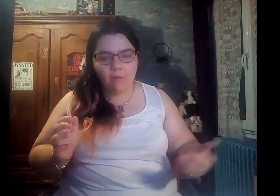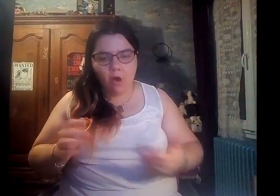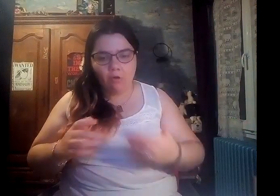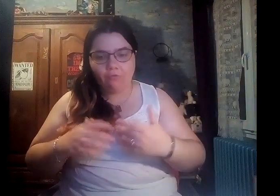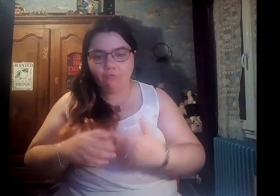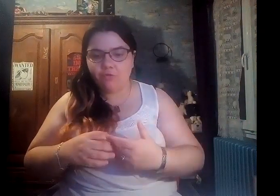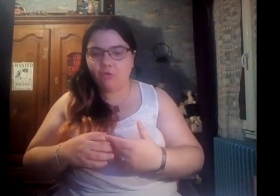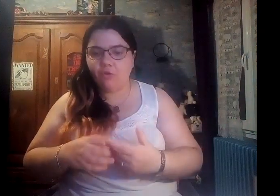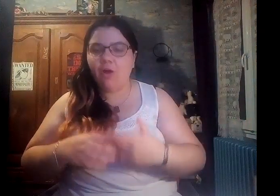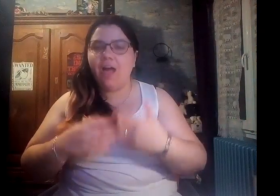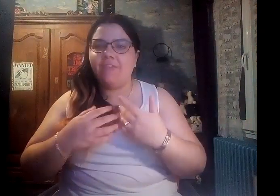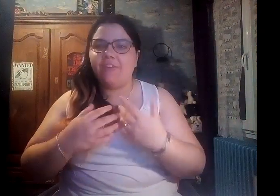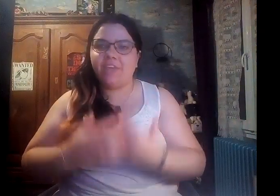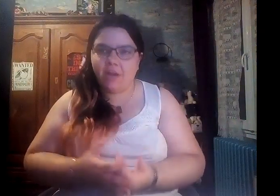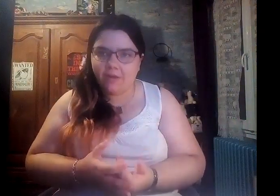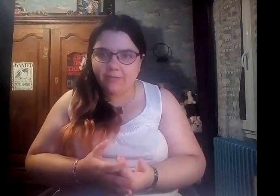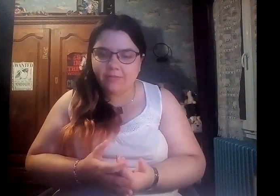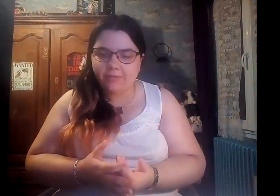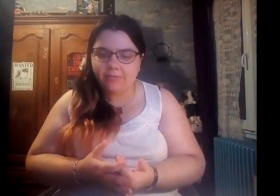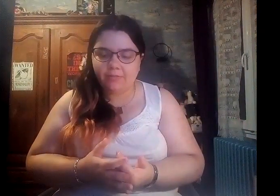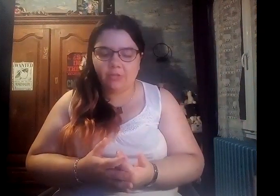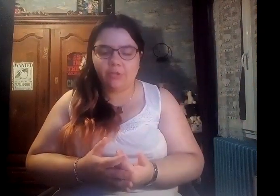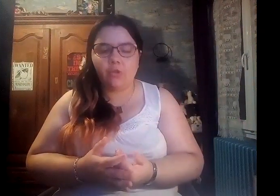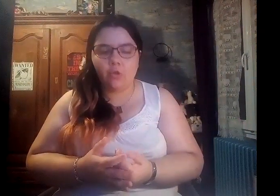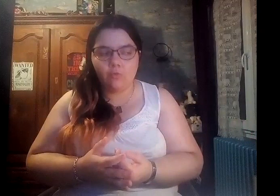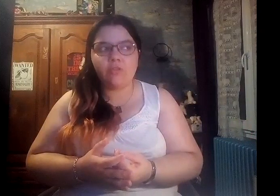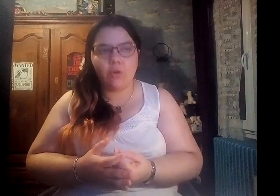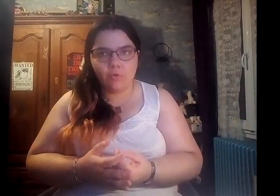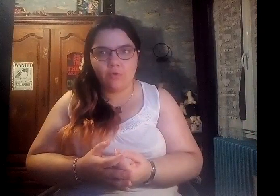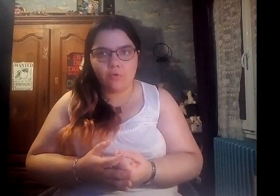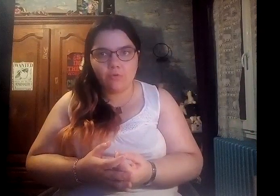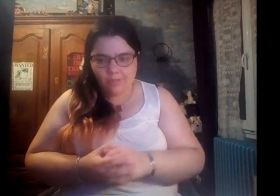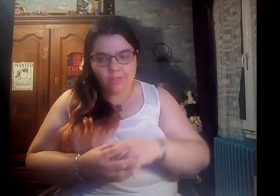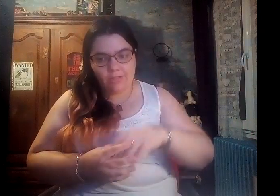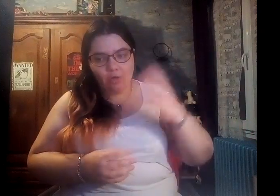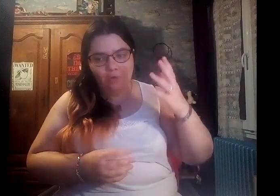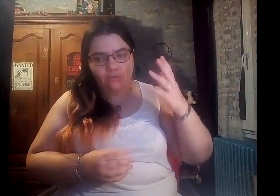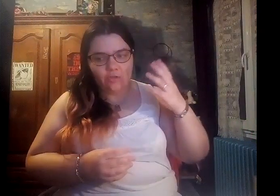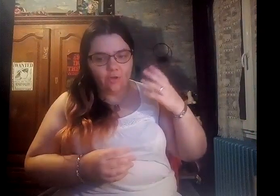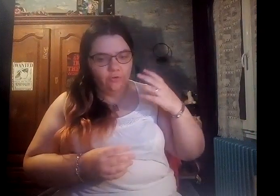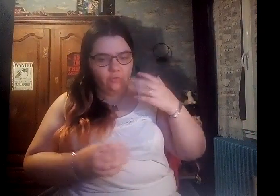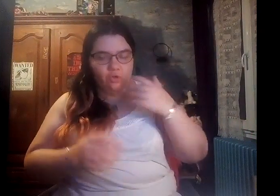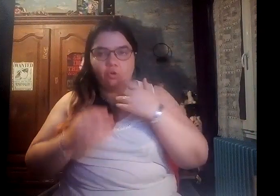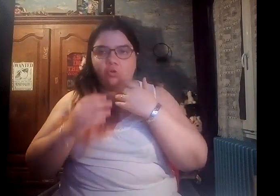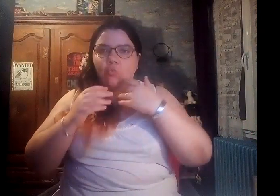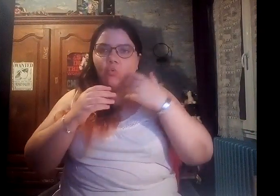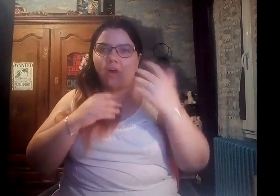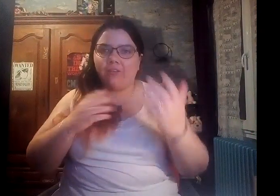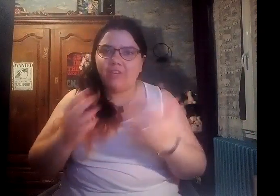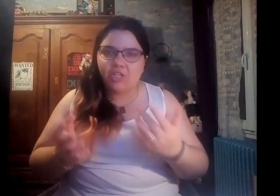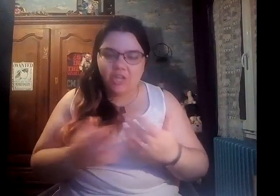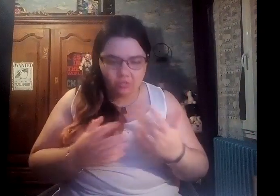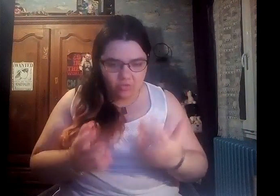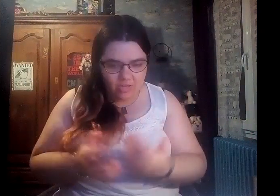en fusionnant avec elle de mieux en mieux sauf que quand on réfléchit à tout ça